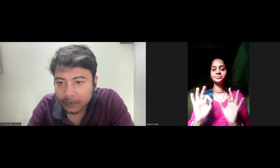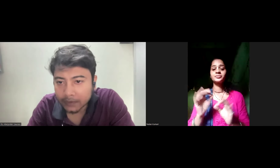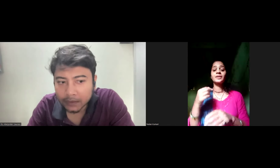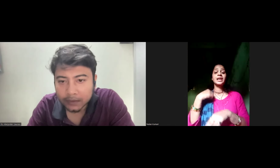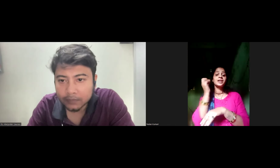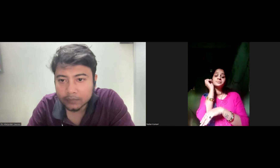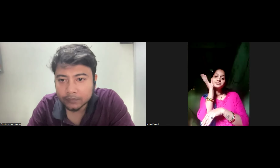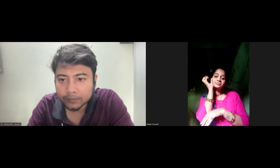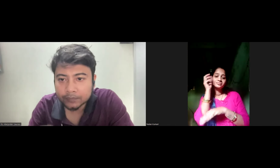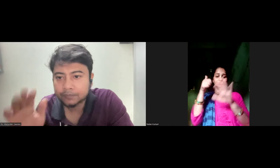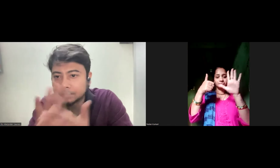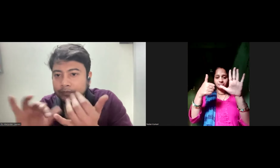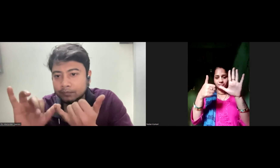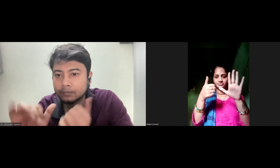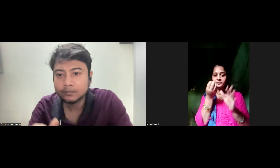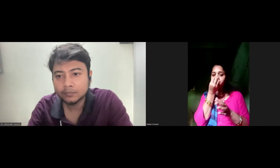हरे कृष्णा। हरे कृष्णा.